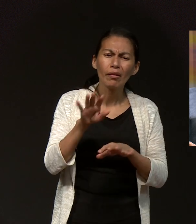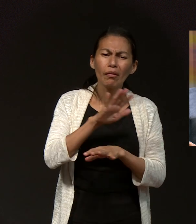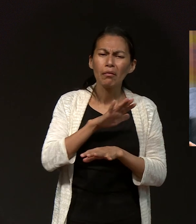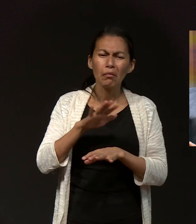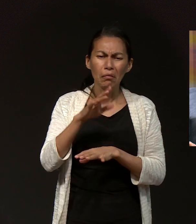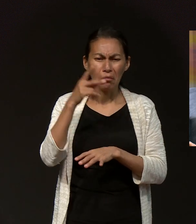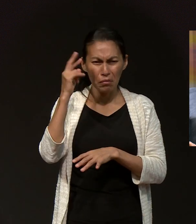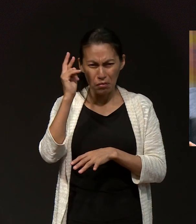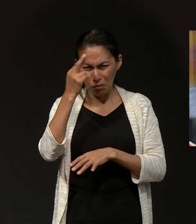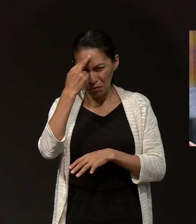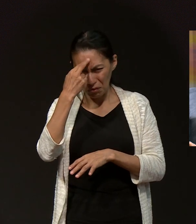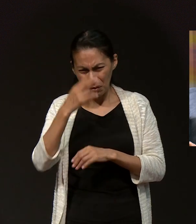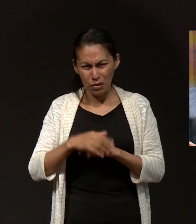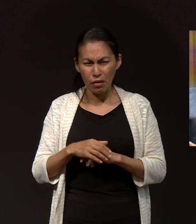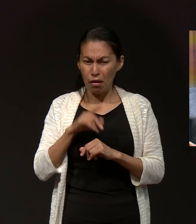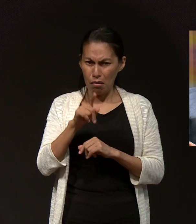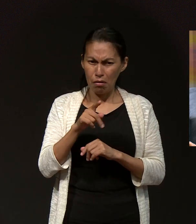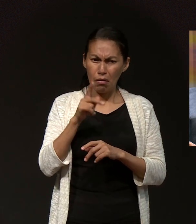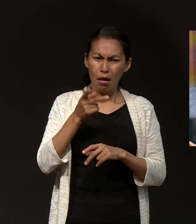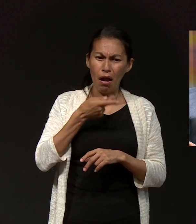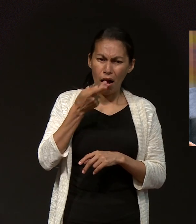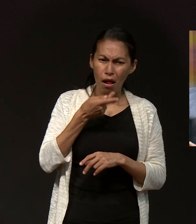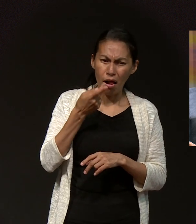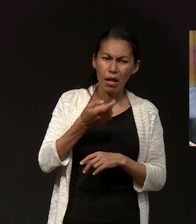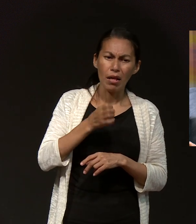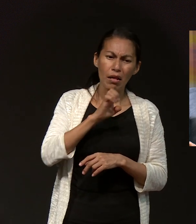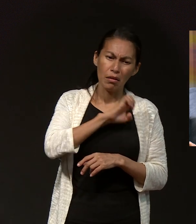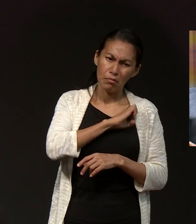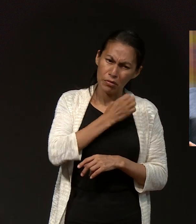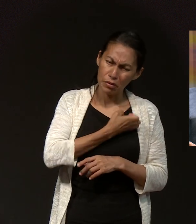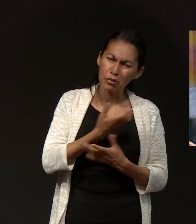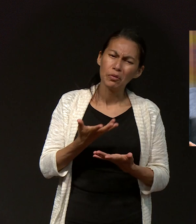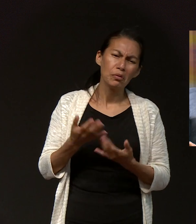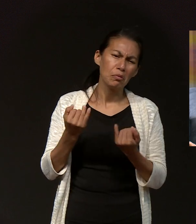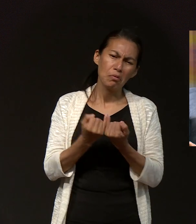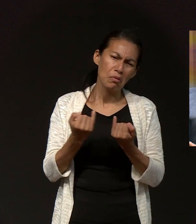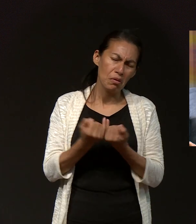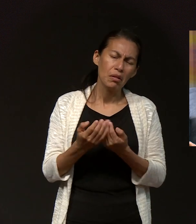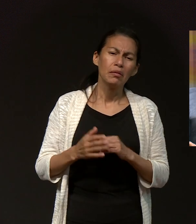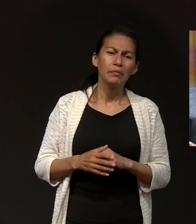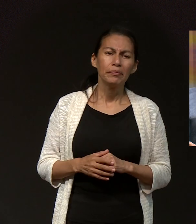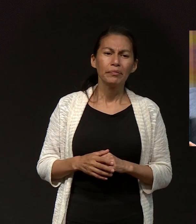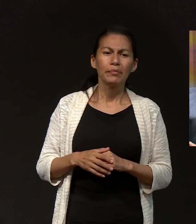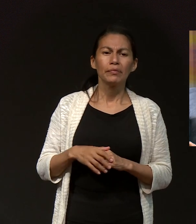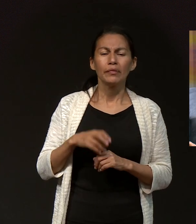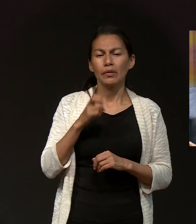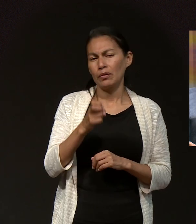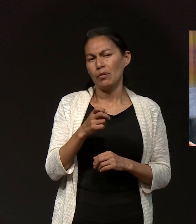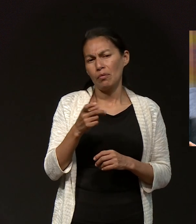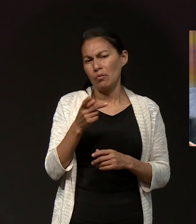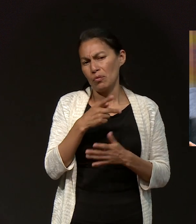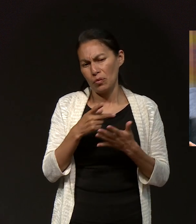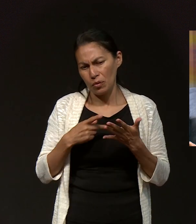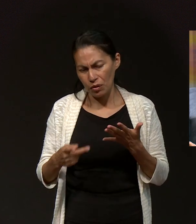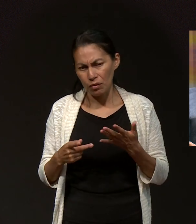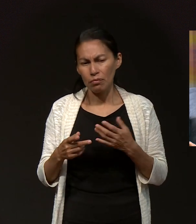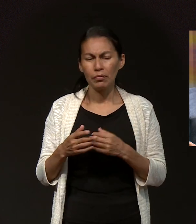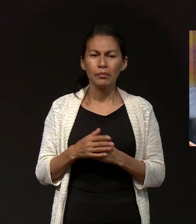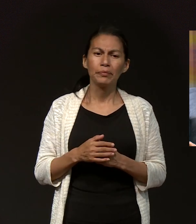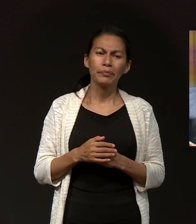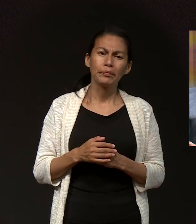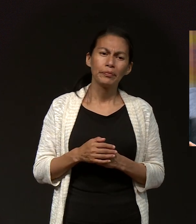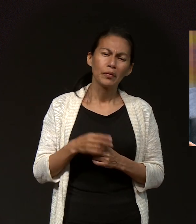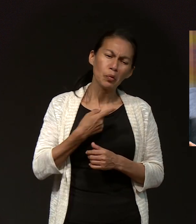en urbanismo, reconocida. La primera de habla hispana y, este, pues, estaba ese por lo mismo, tienen esos